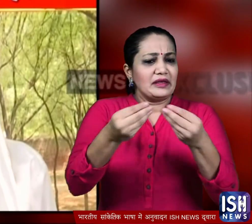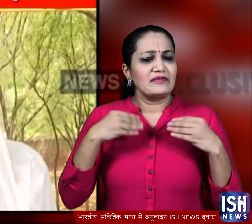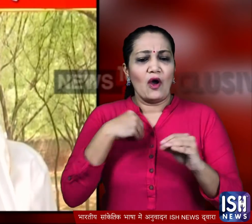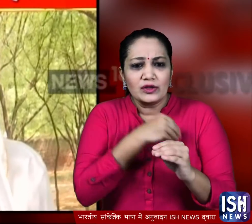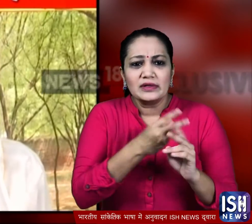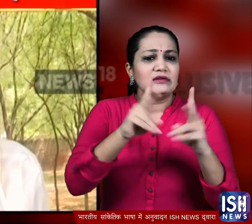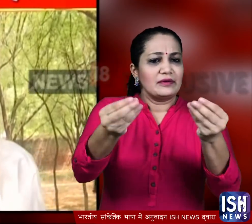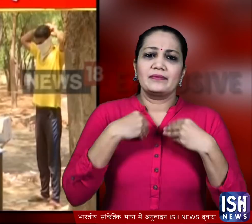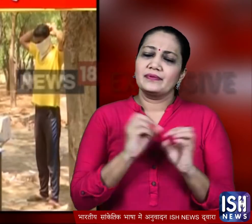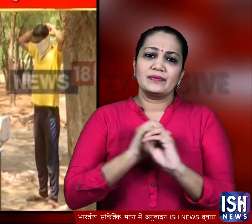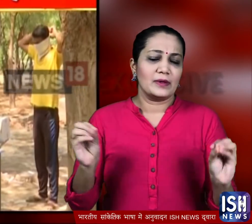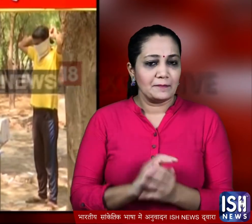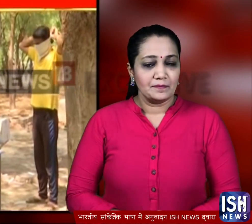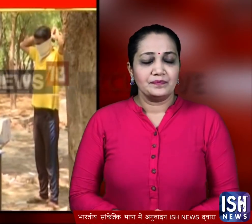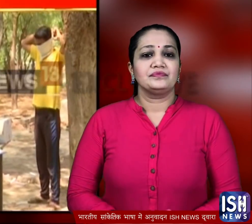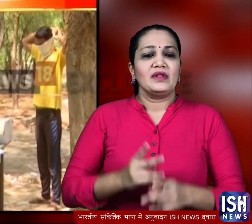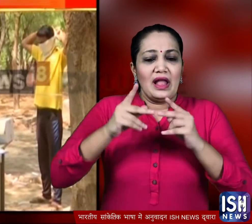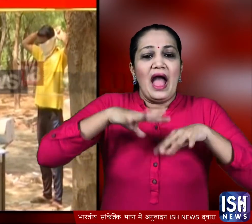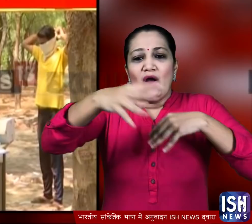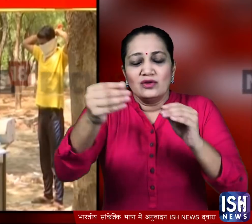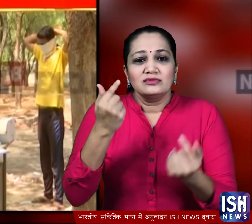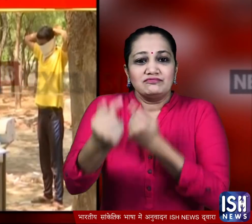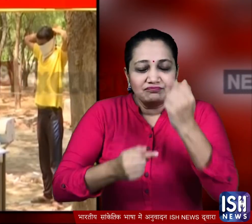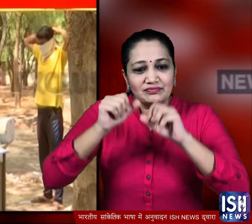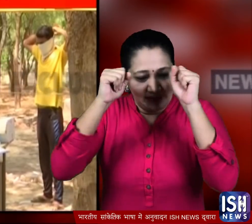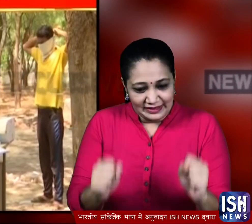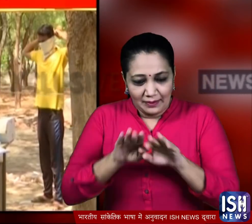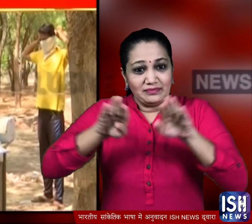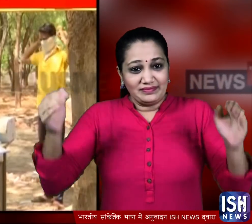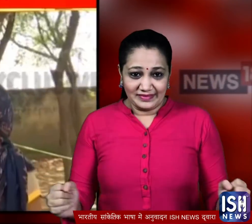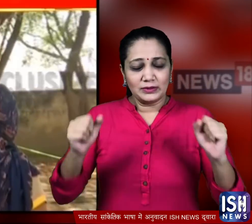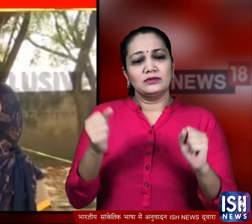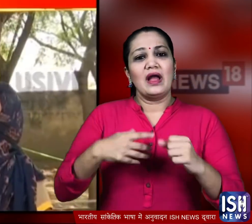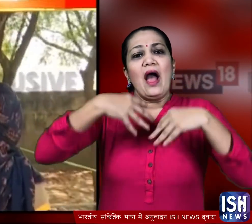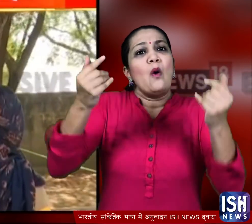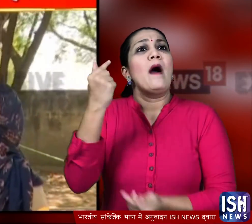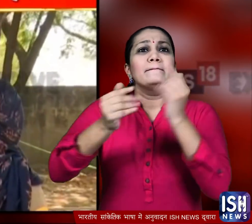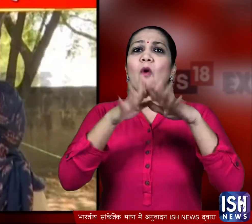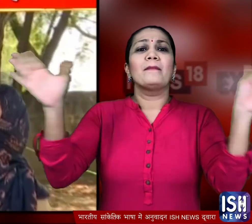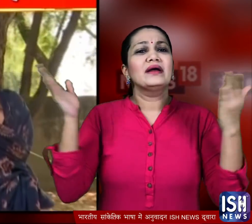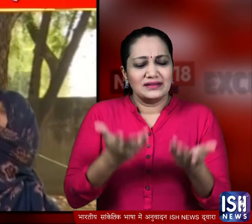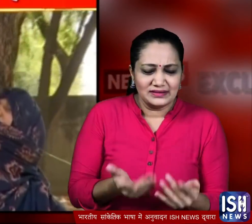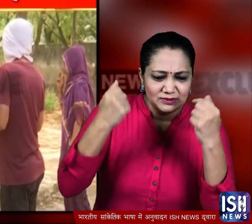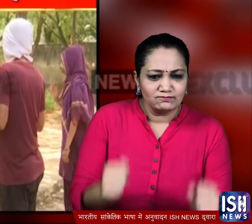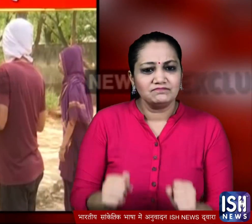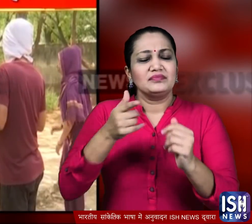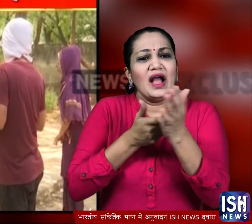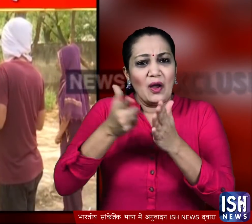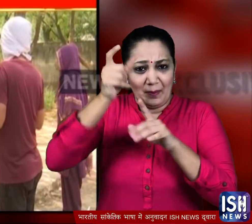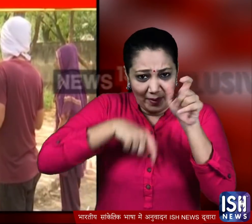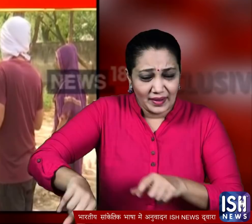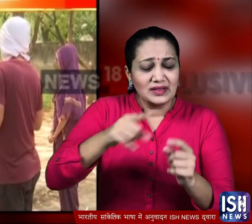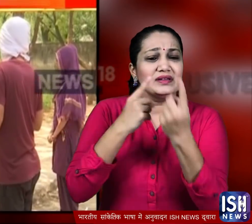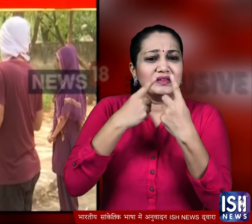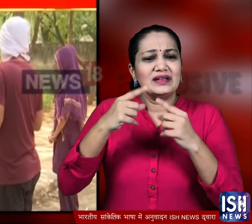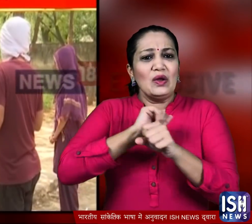कैसी सुविधा नहीं मिल रही हॉस्पिटल में। हालांकि वहां गांव के बाहर एक खुले मैदान में स्वास्थ्य कर्मियों की टीम लोगों की कोरोना जांच करती नजर आई, लेकिन गांव के